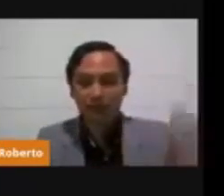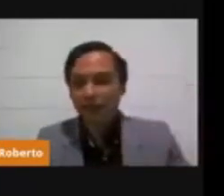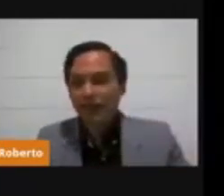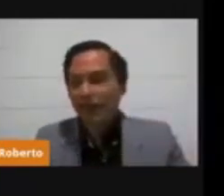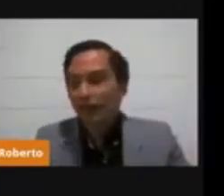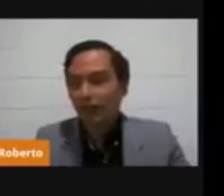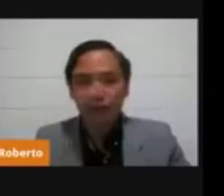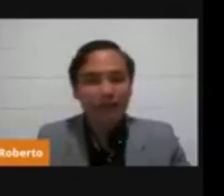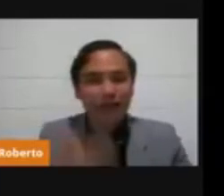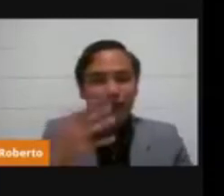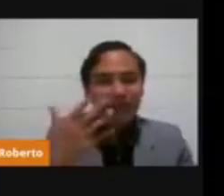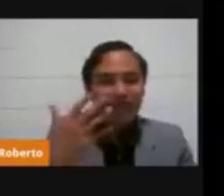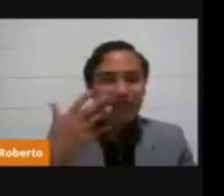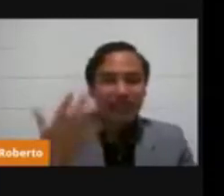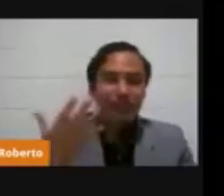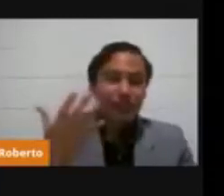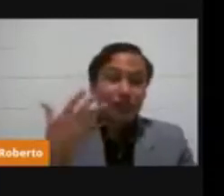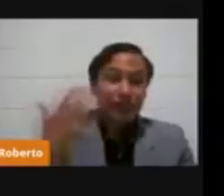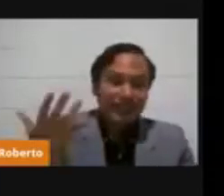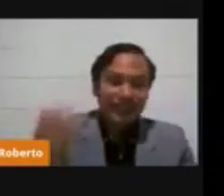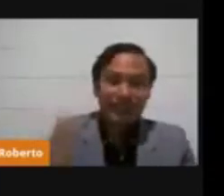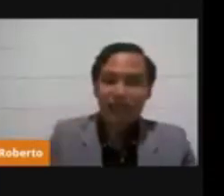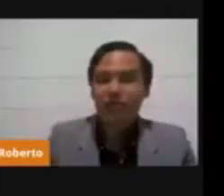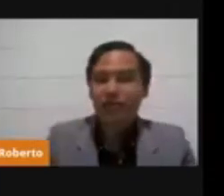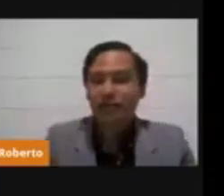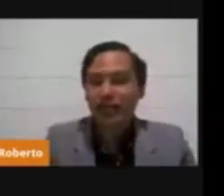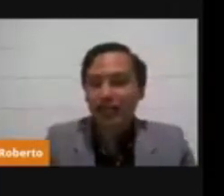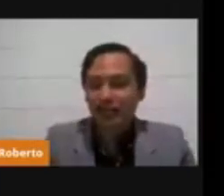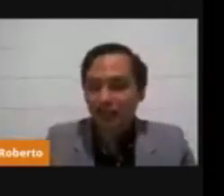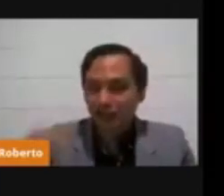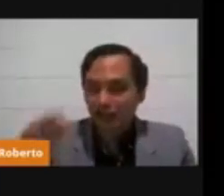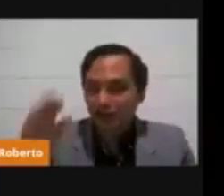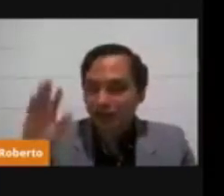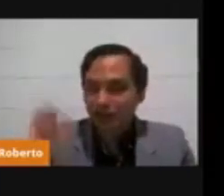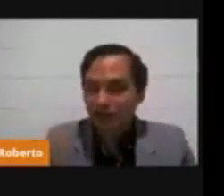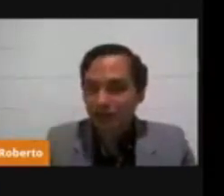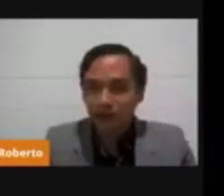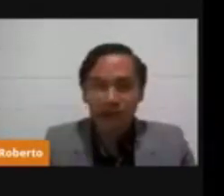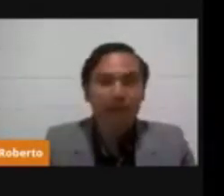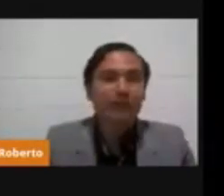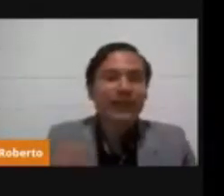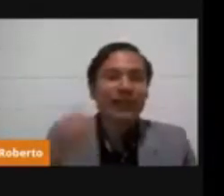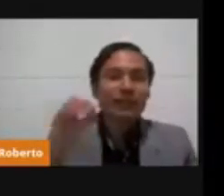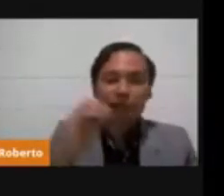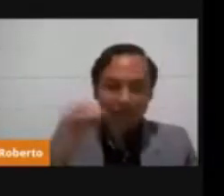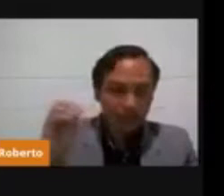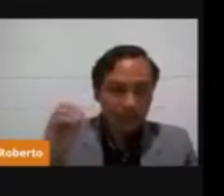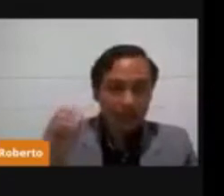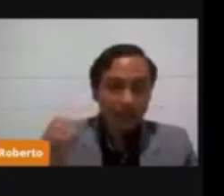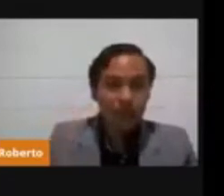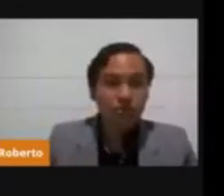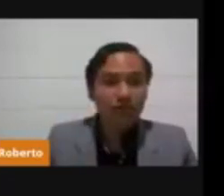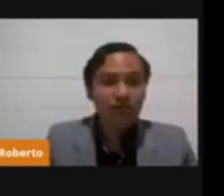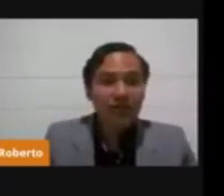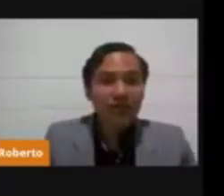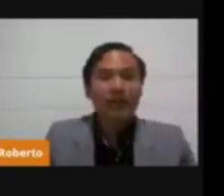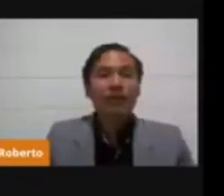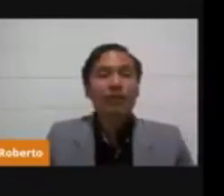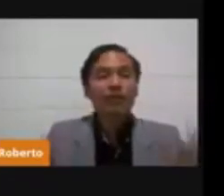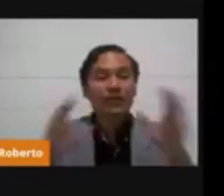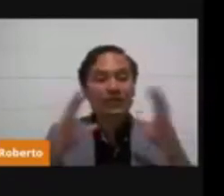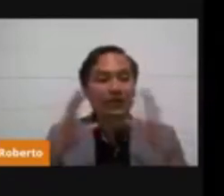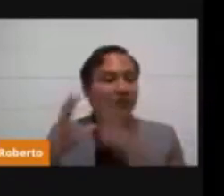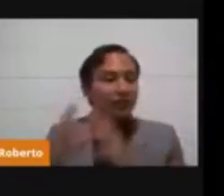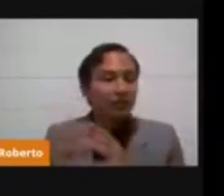buscar en Google cuáles son los 30, porque son 30 derechos humanos, y creo que no los mencionamos todos, y buscar los 30 derechos humanos, y ahora vamos